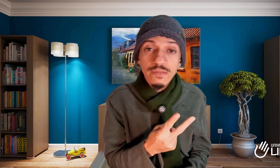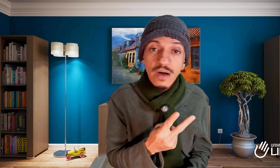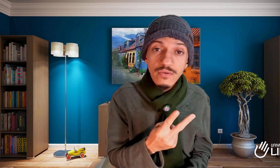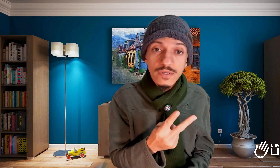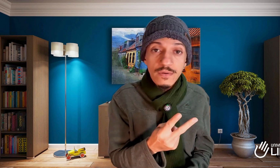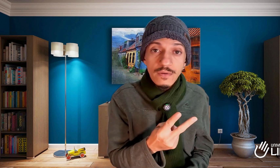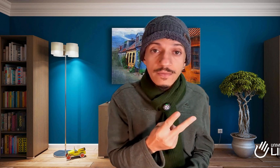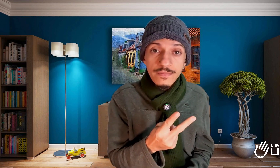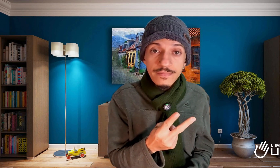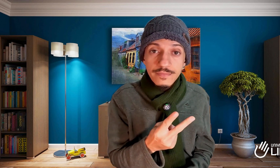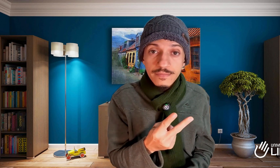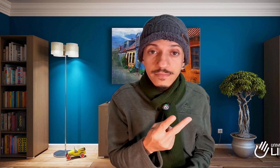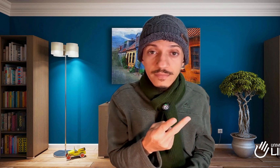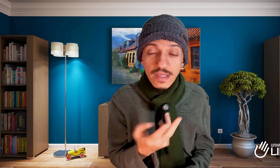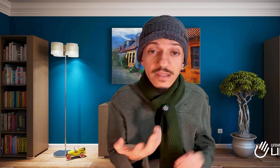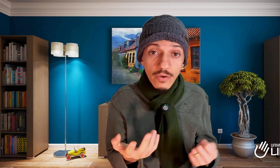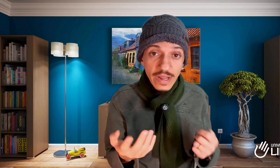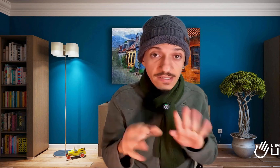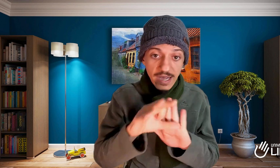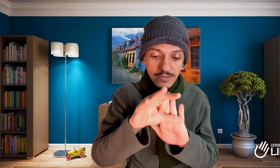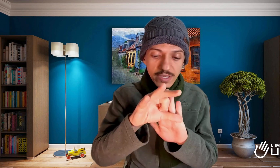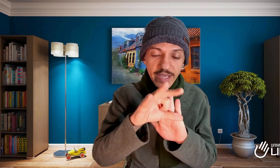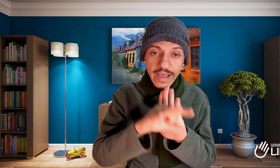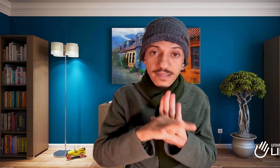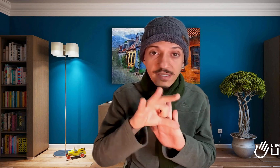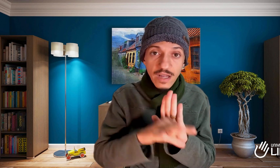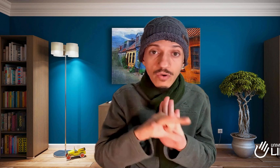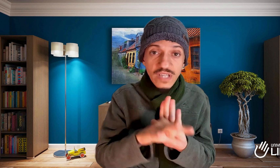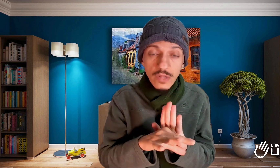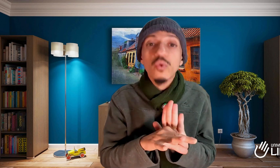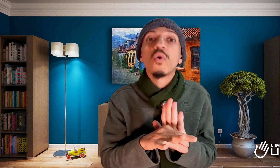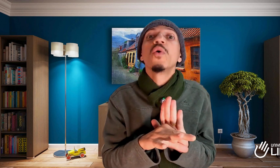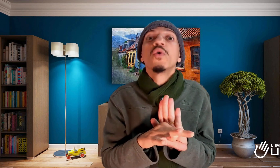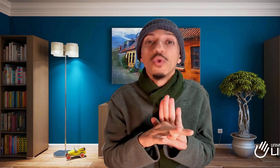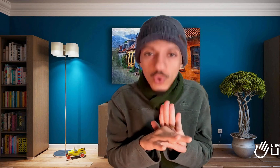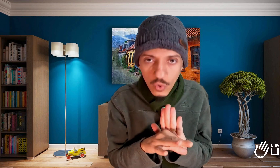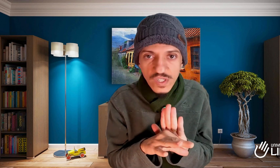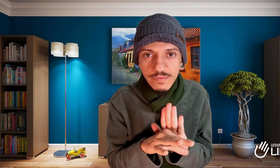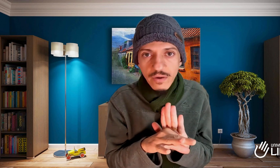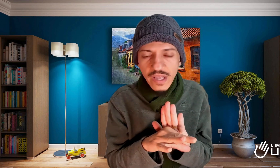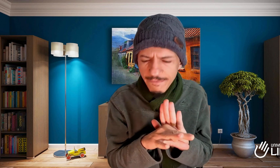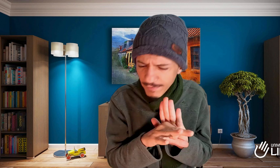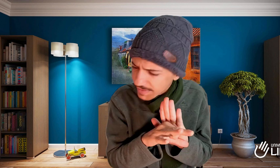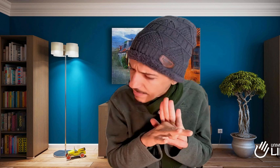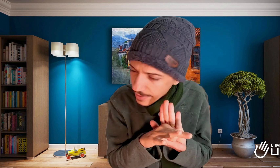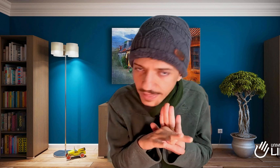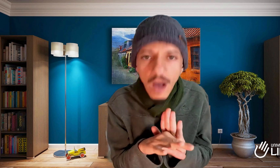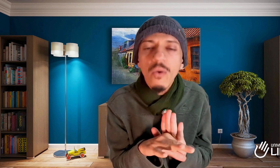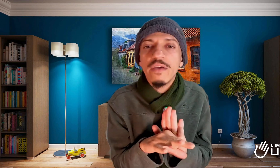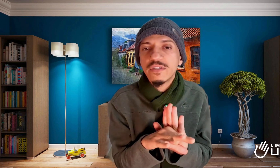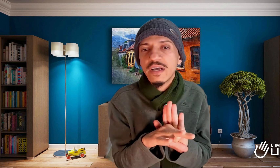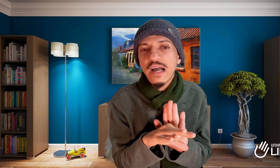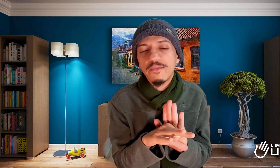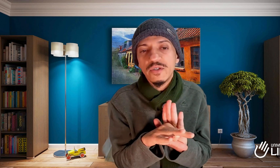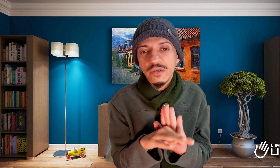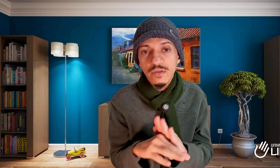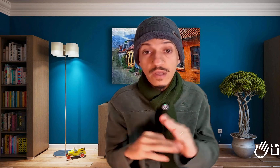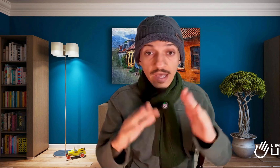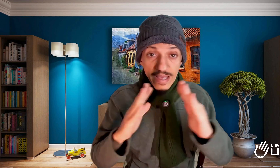mãos? Então, nesse caso aqui, esse sinal é usado com duas mãos. É fundamental que você capte isso. Esse